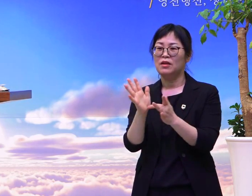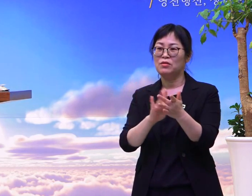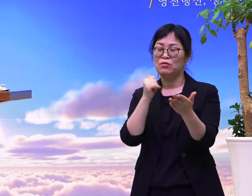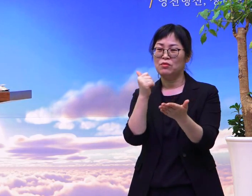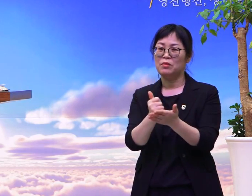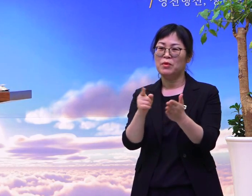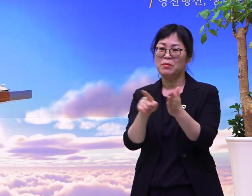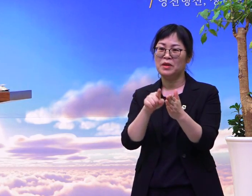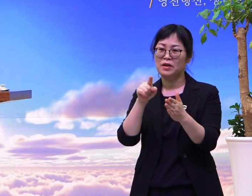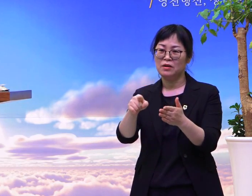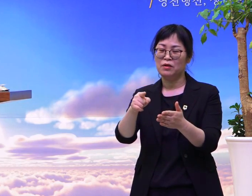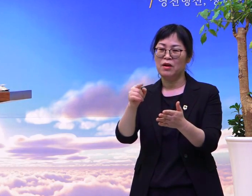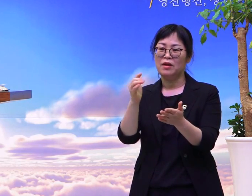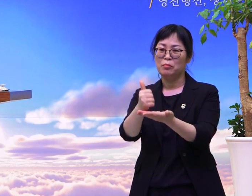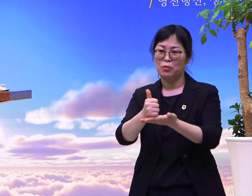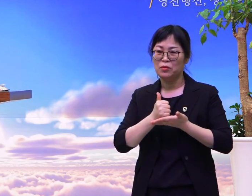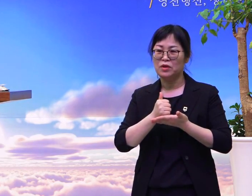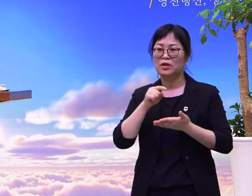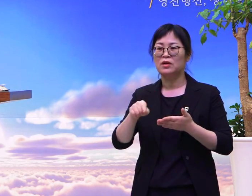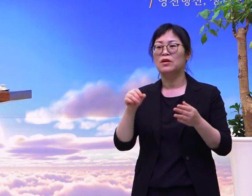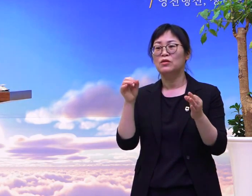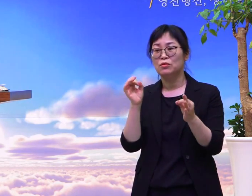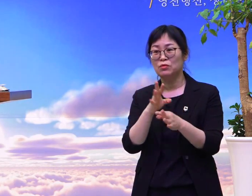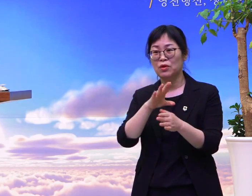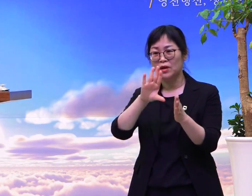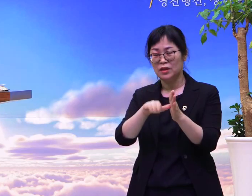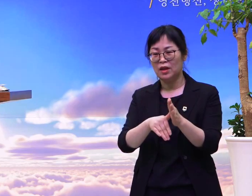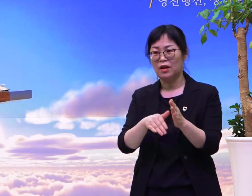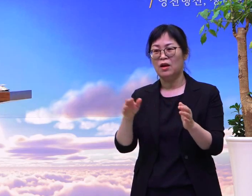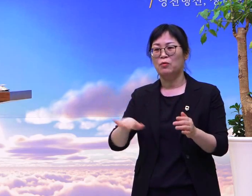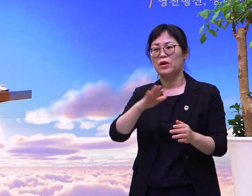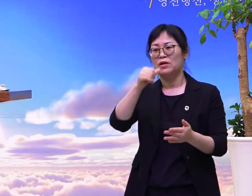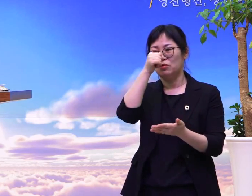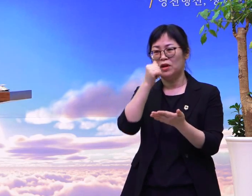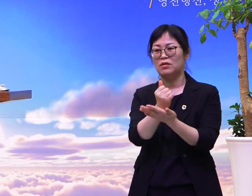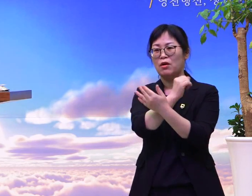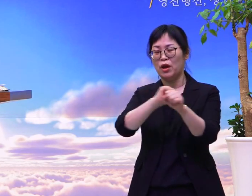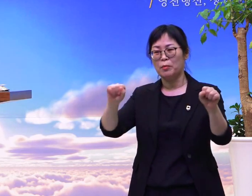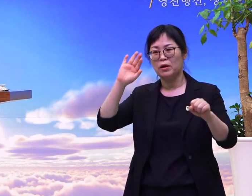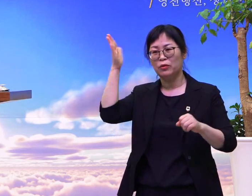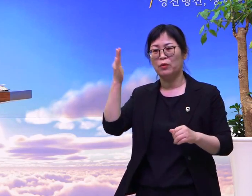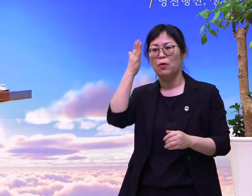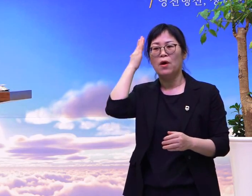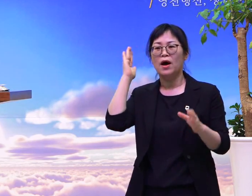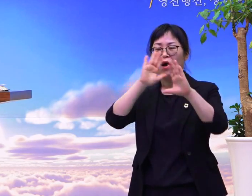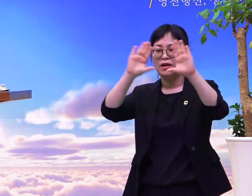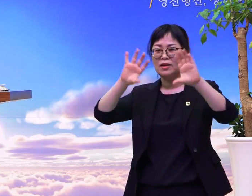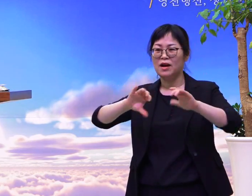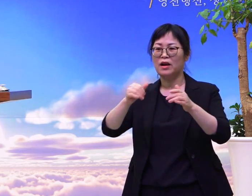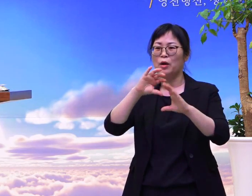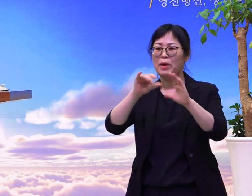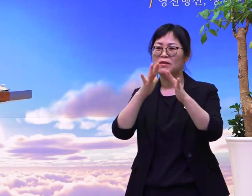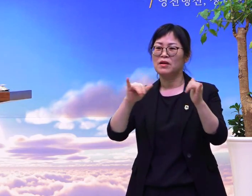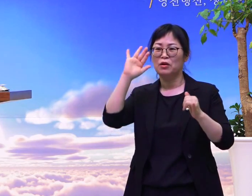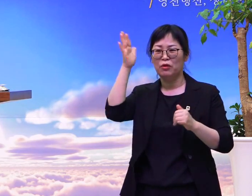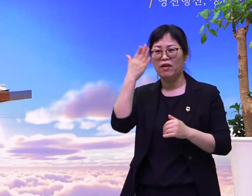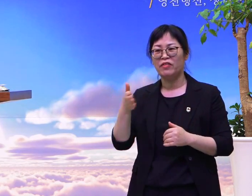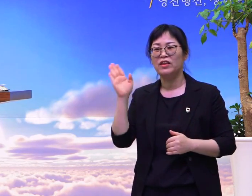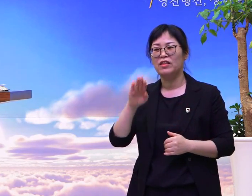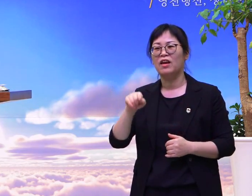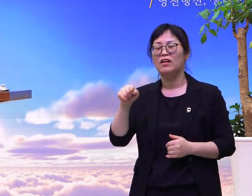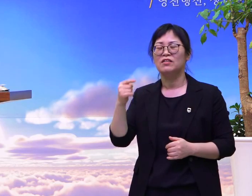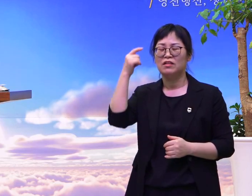그 순간 우리가 죄에서 해방되었고 하나님 나라, 저 하늘 백성이 되었는데